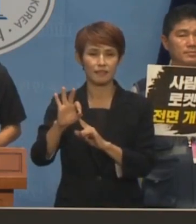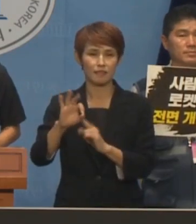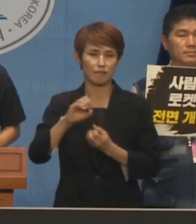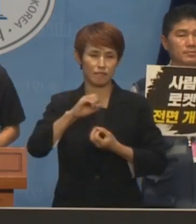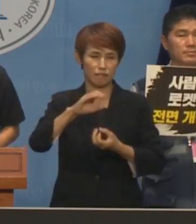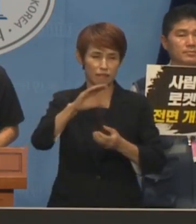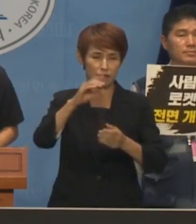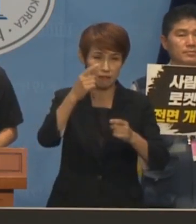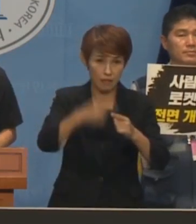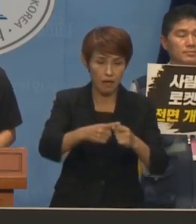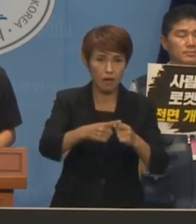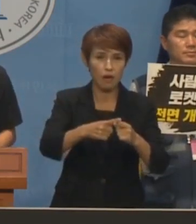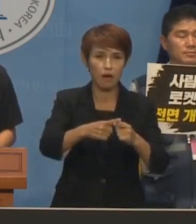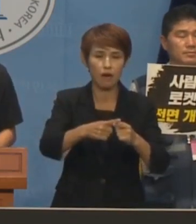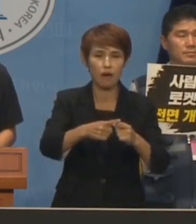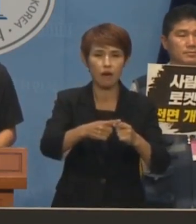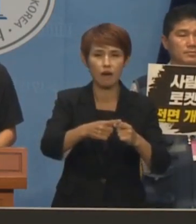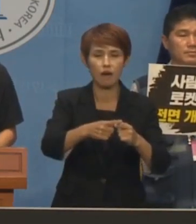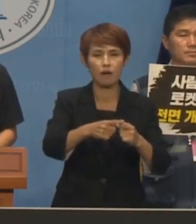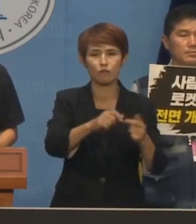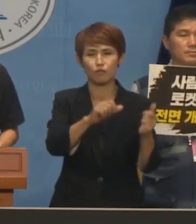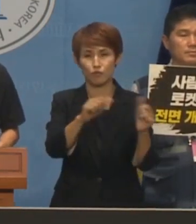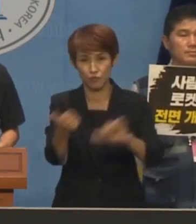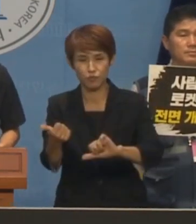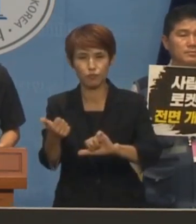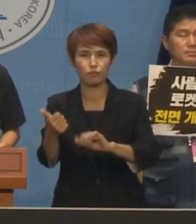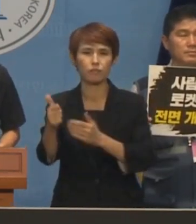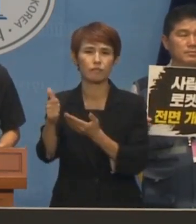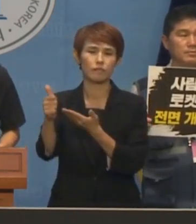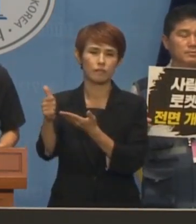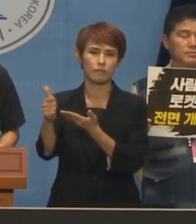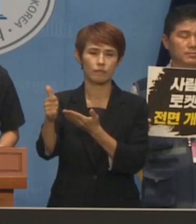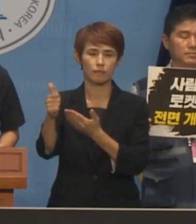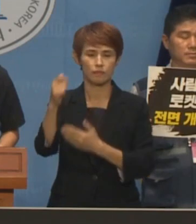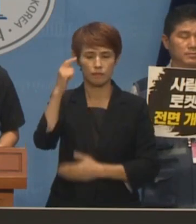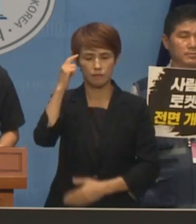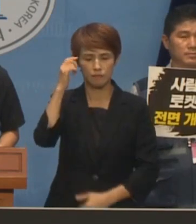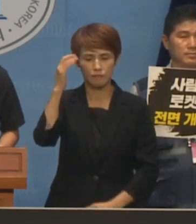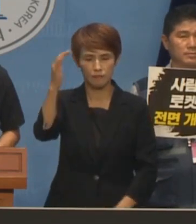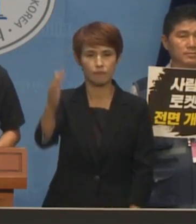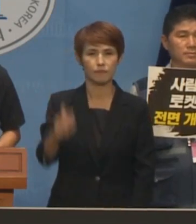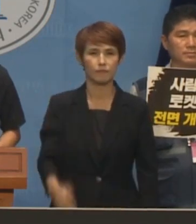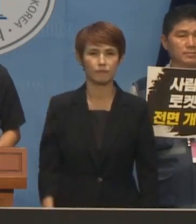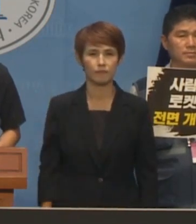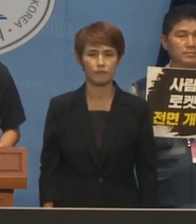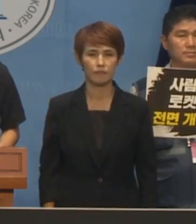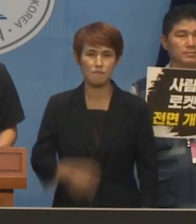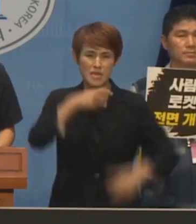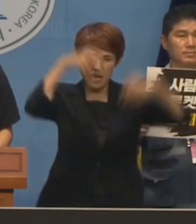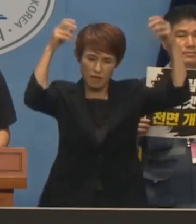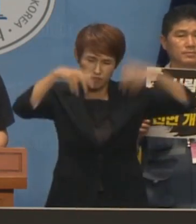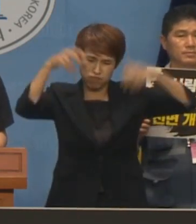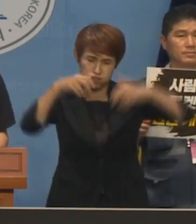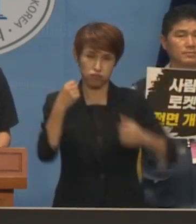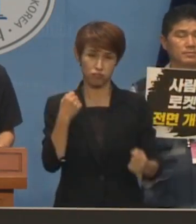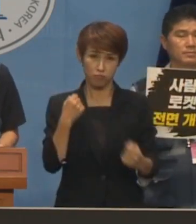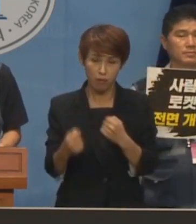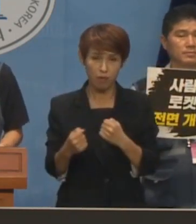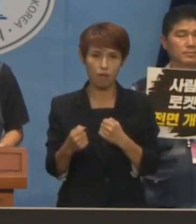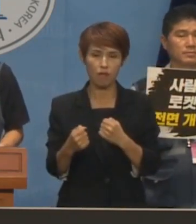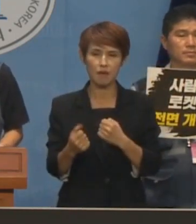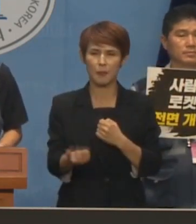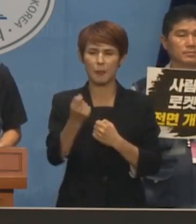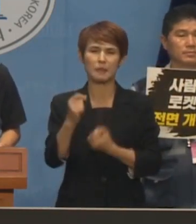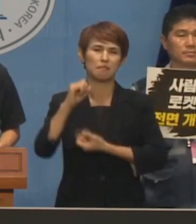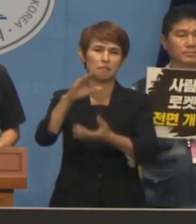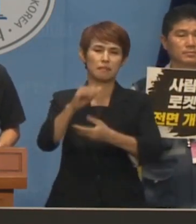휩쓸려 돌아가신 경산 택배 장님을 추모합니다 포소 로켓 배송 쿠팡의 첫 참한 로켓 배송이